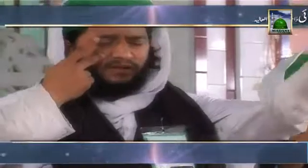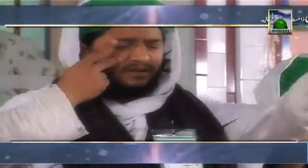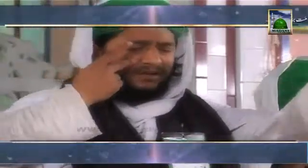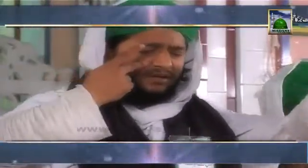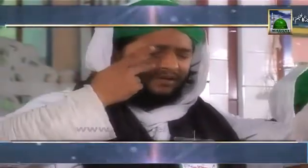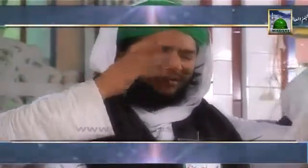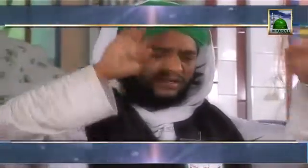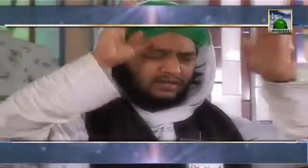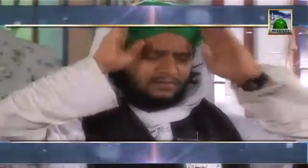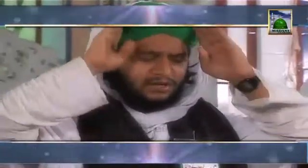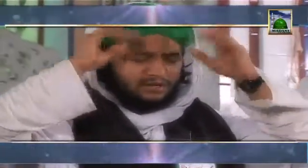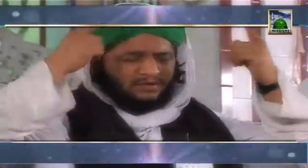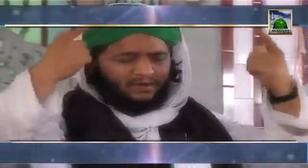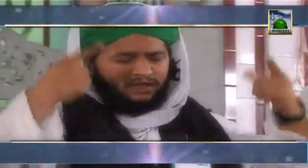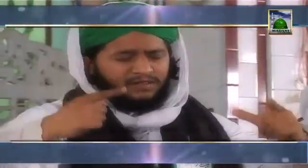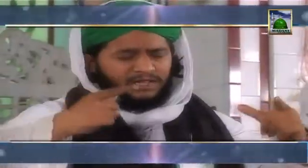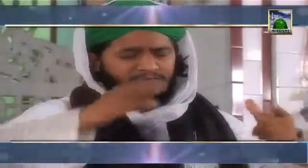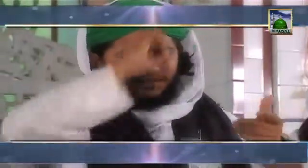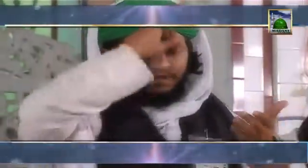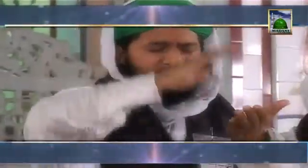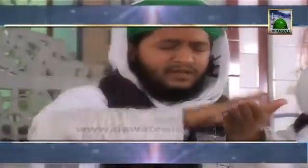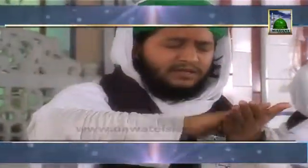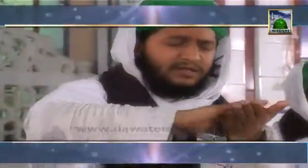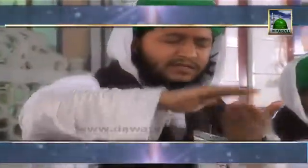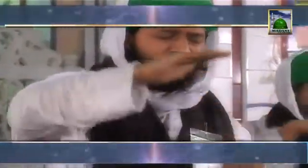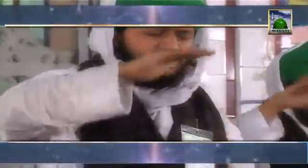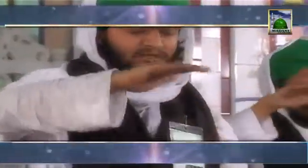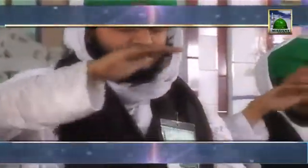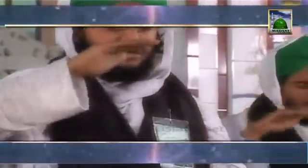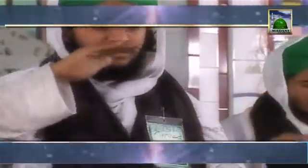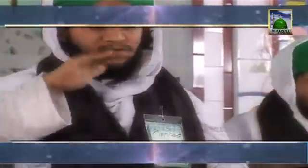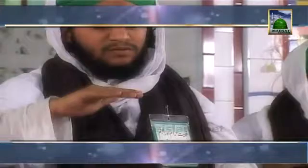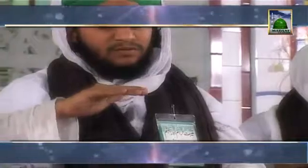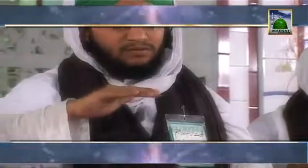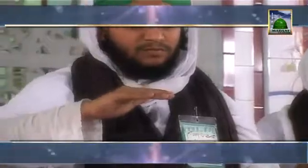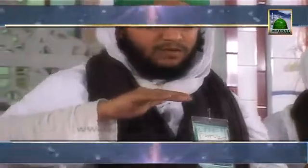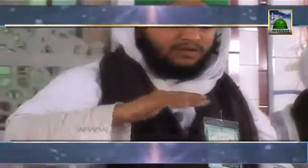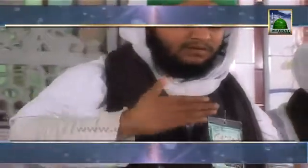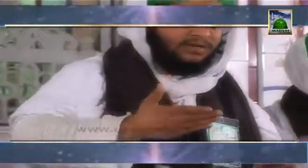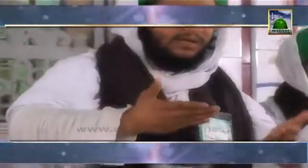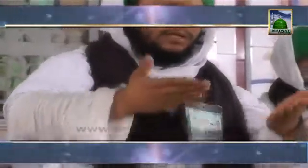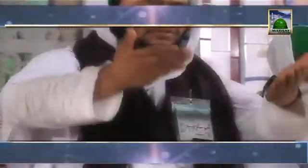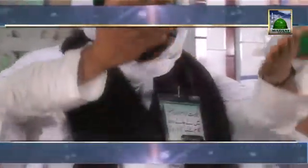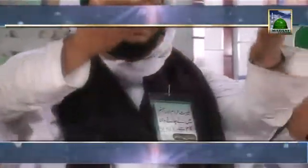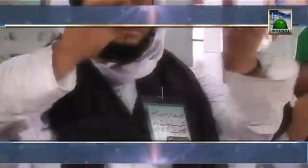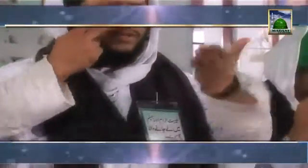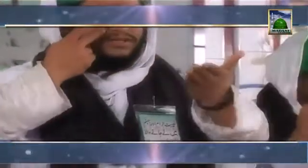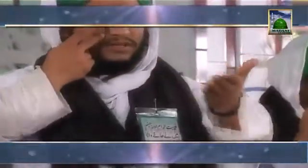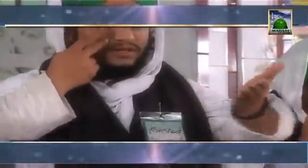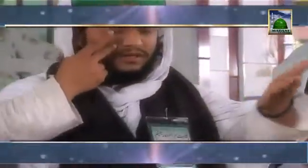دھیان کیا کرب و بلا والے شہزادوں پر بھی تو